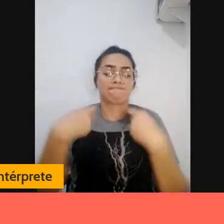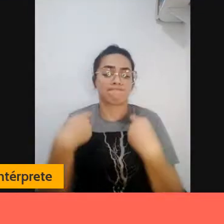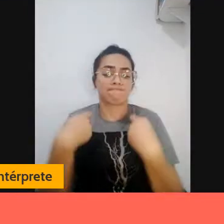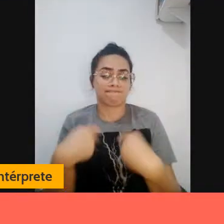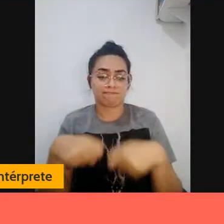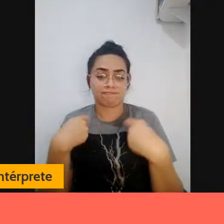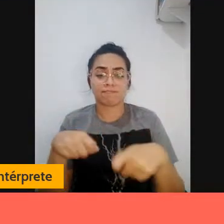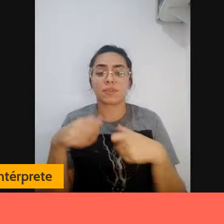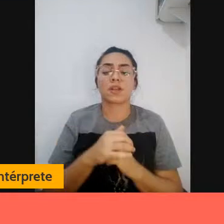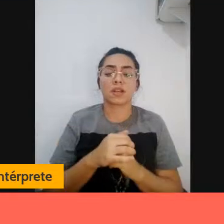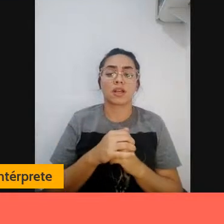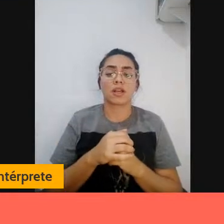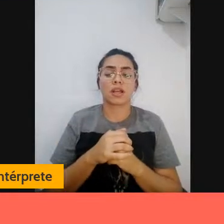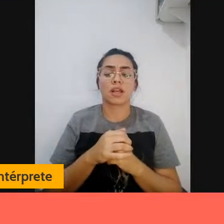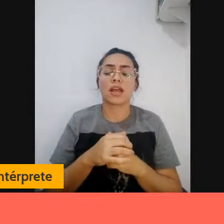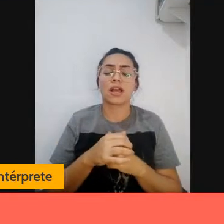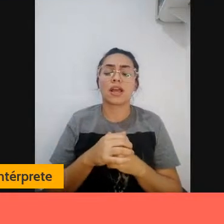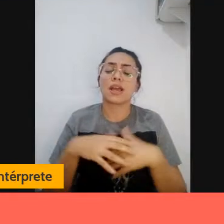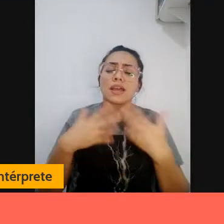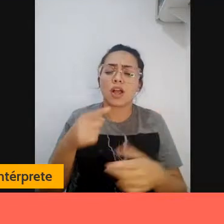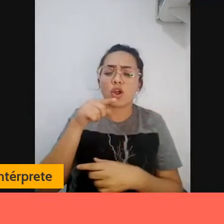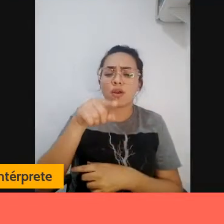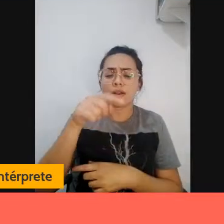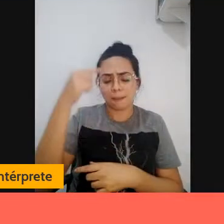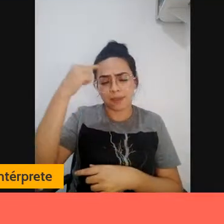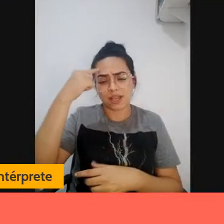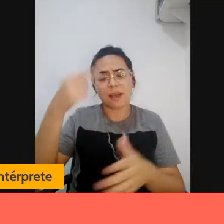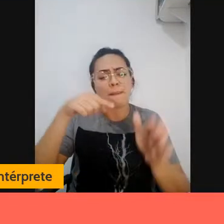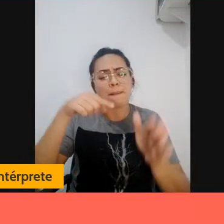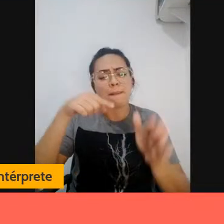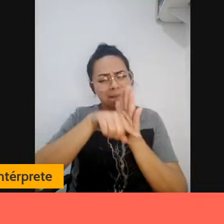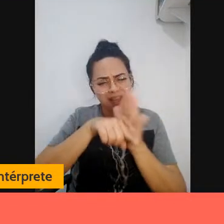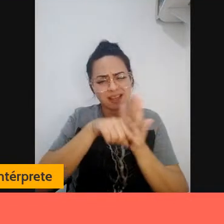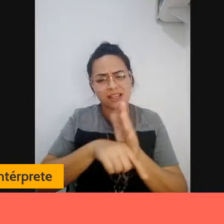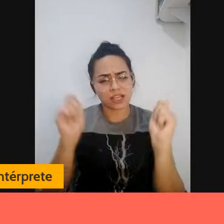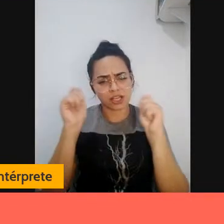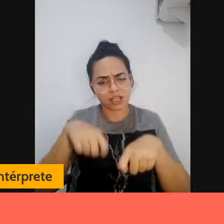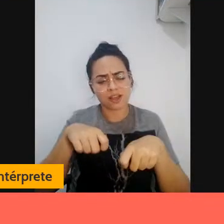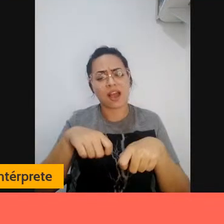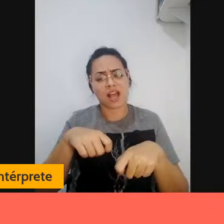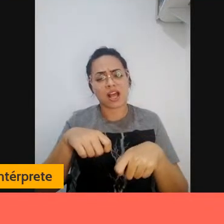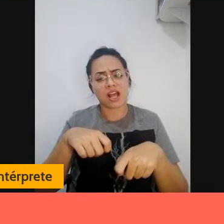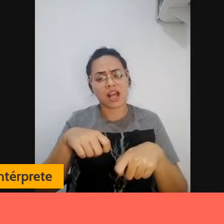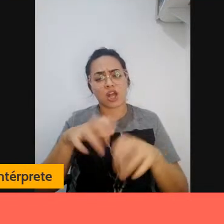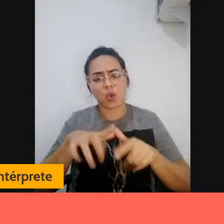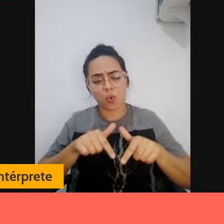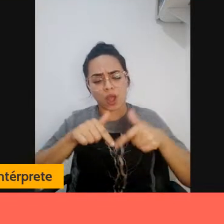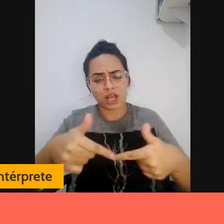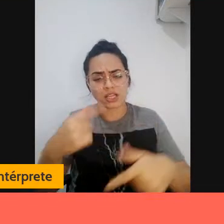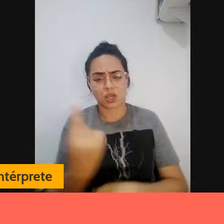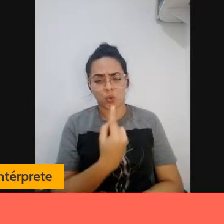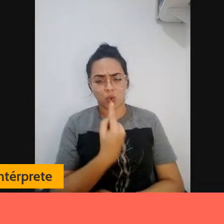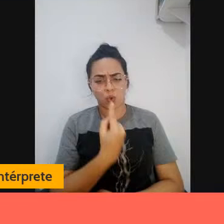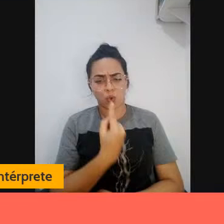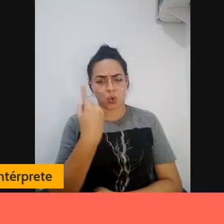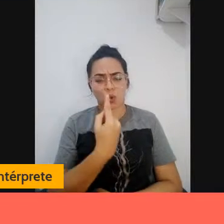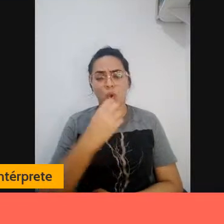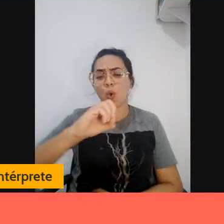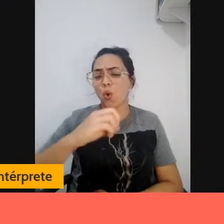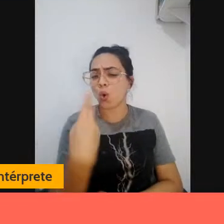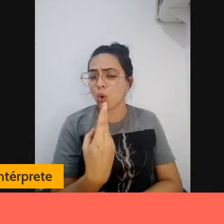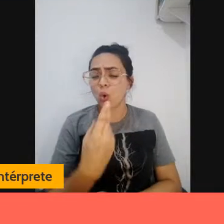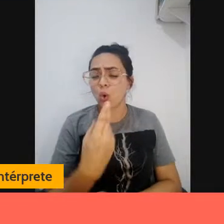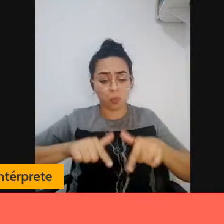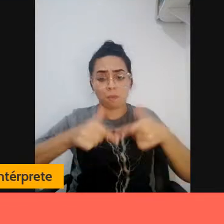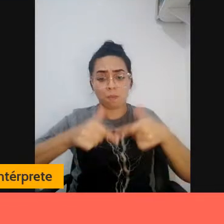Será que a pesquisa deveria ser um ato individual ou também um ato